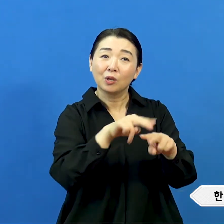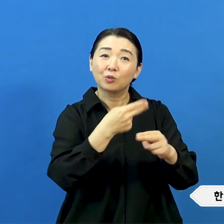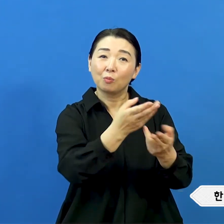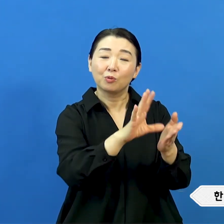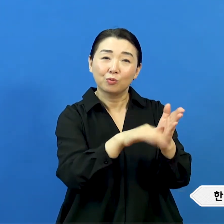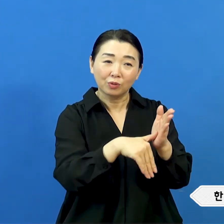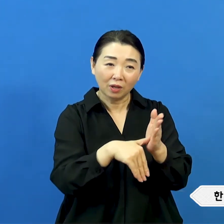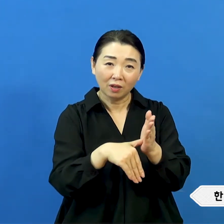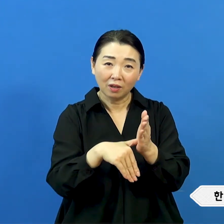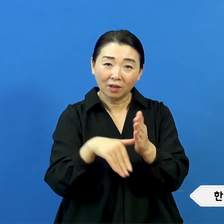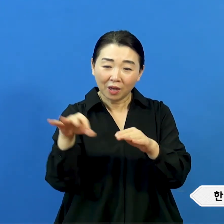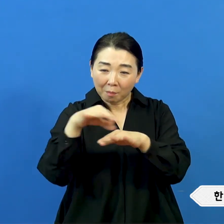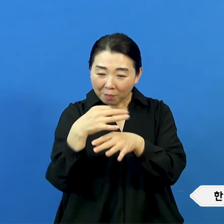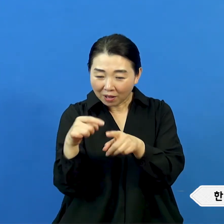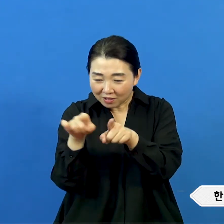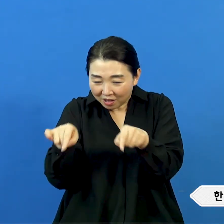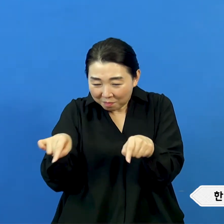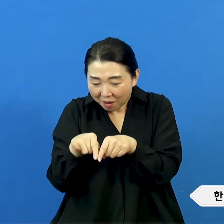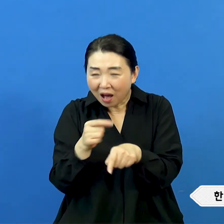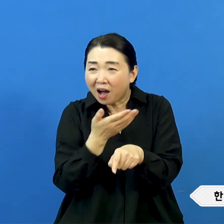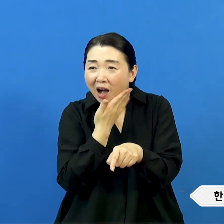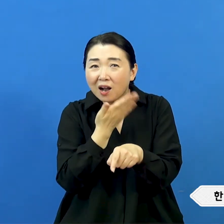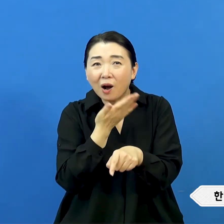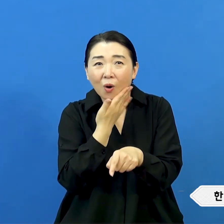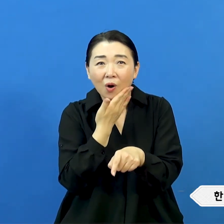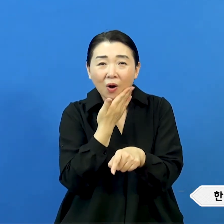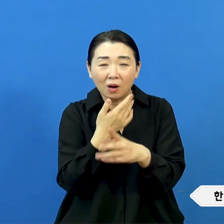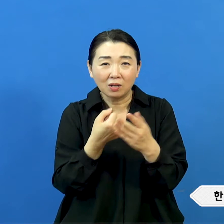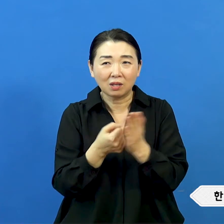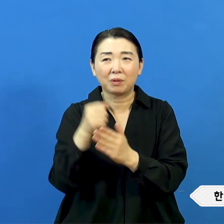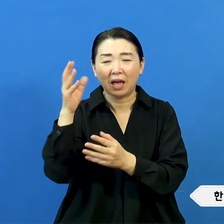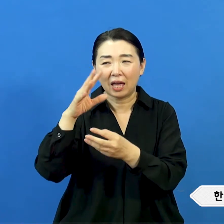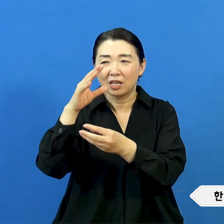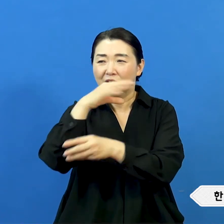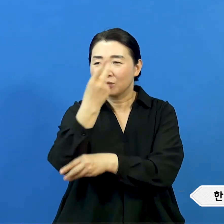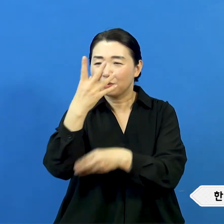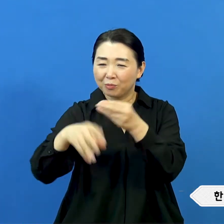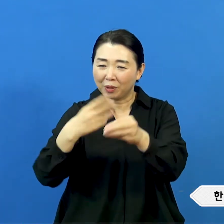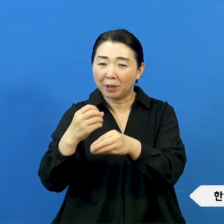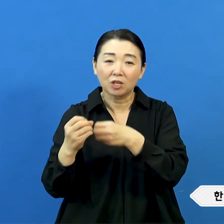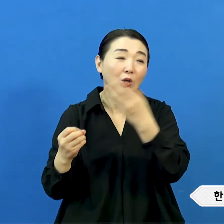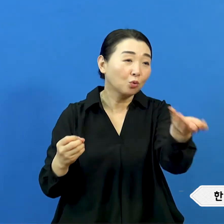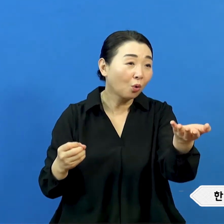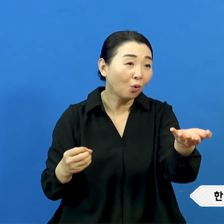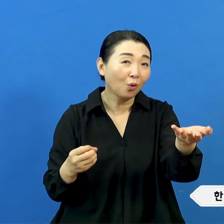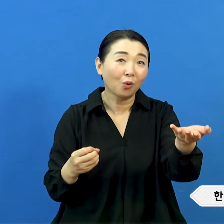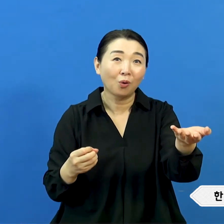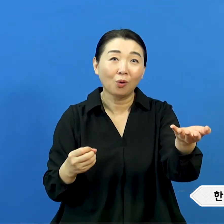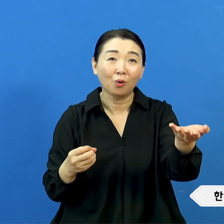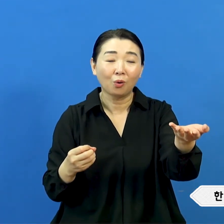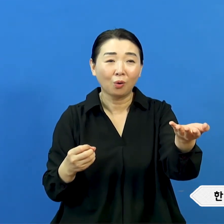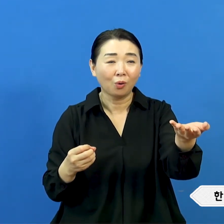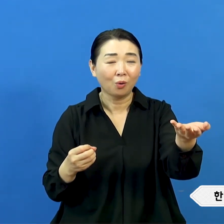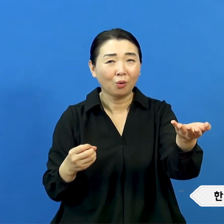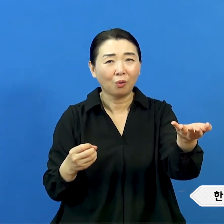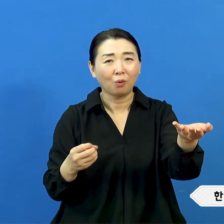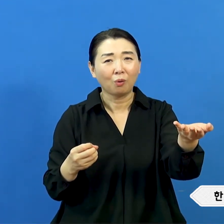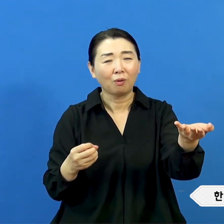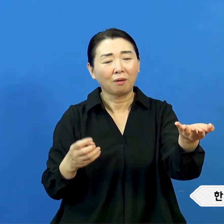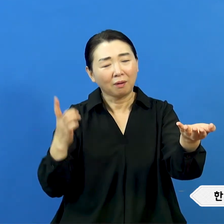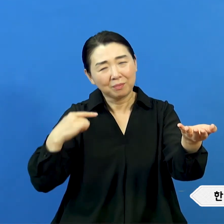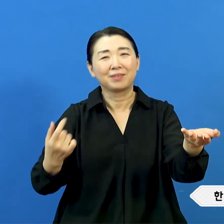담는 그 함이 그게 아까워가지고 에라면 신문지에 둘둘 말아서 주는 사람이 있다면 그 사람은 또라이 아니겠습니까?